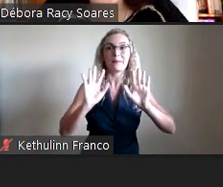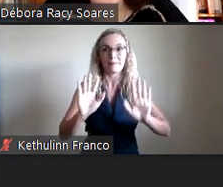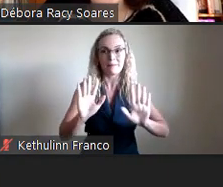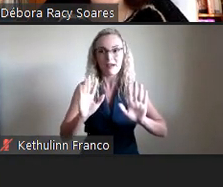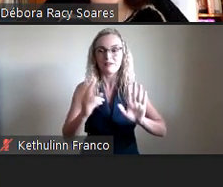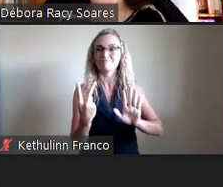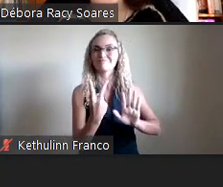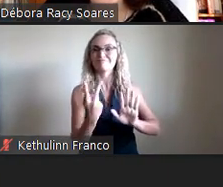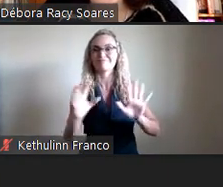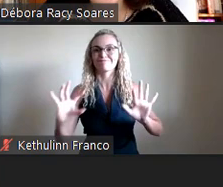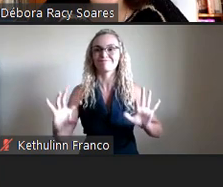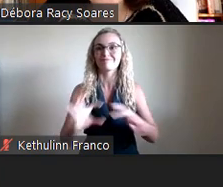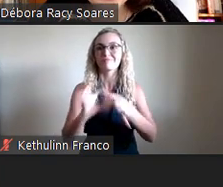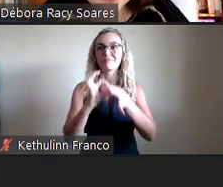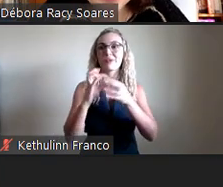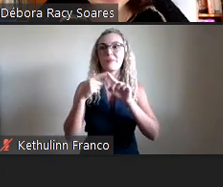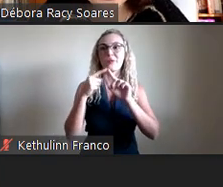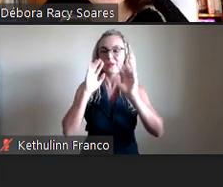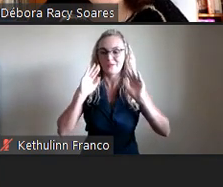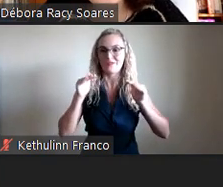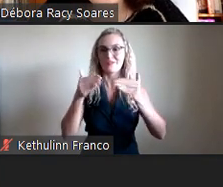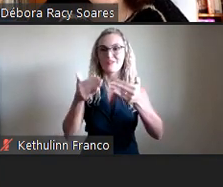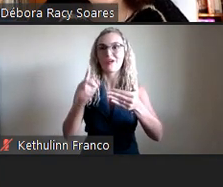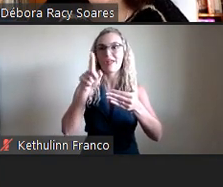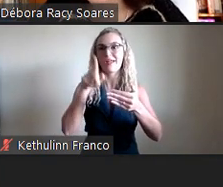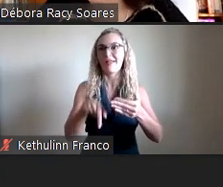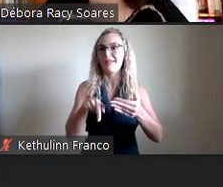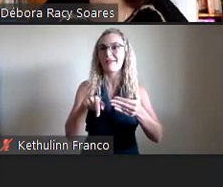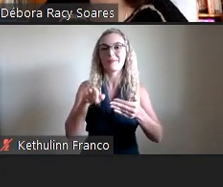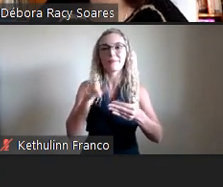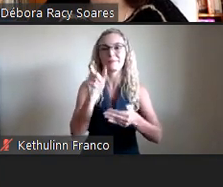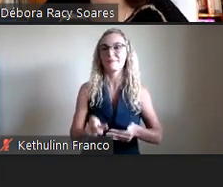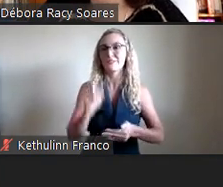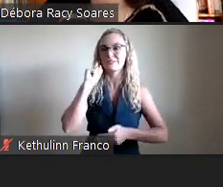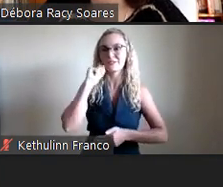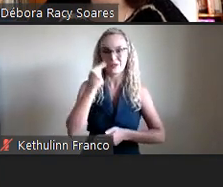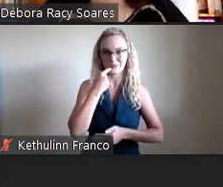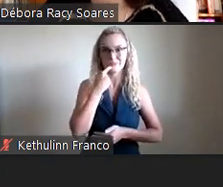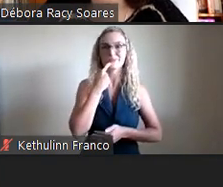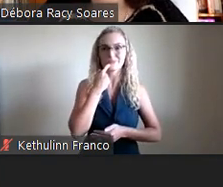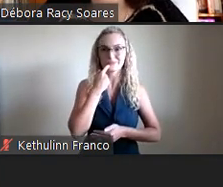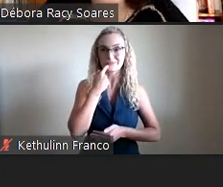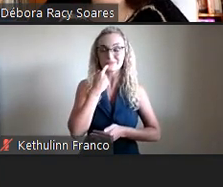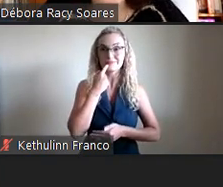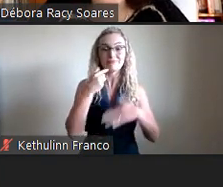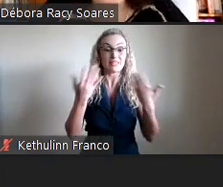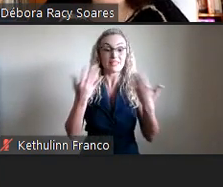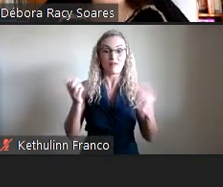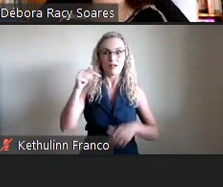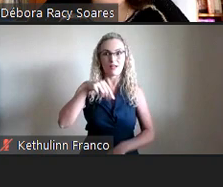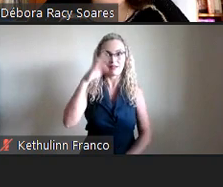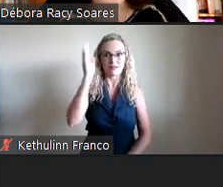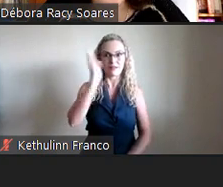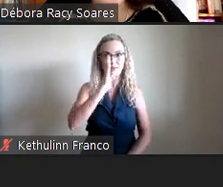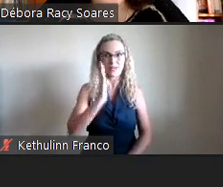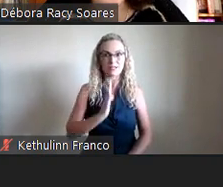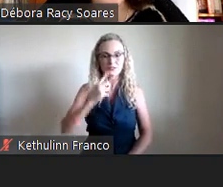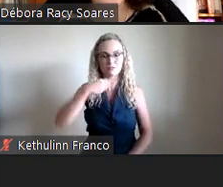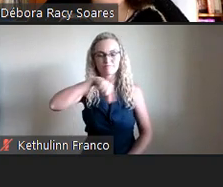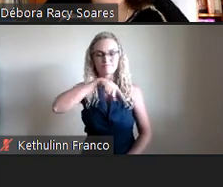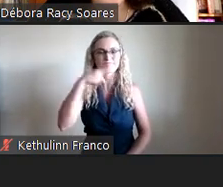né? Porque a nossa preocupação aqui no Brasil é com o ensino da língua portuguesa para os